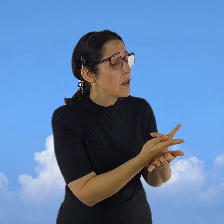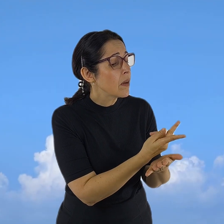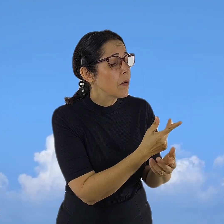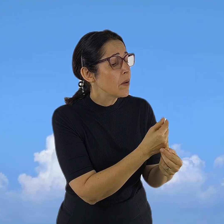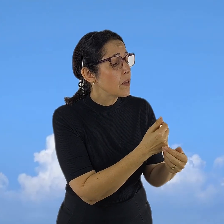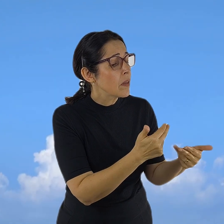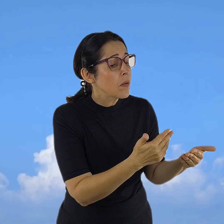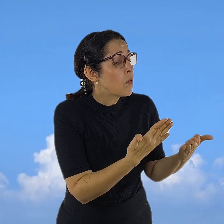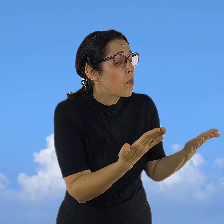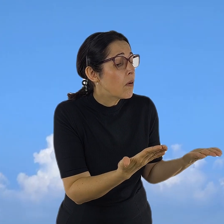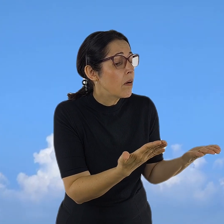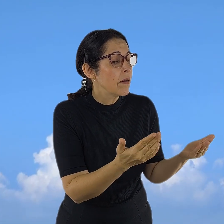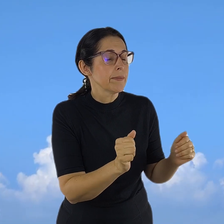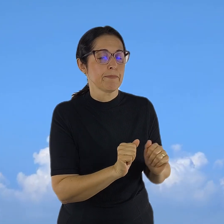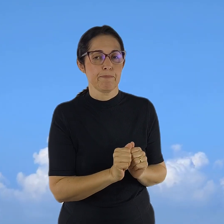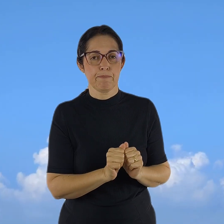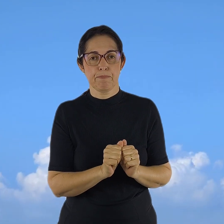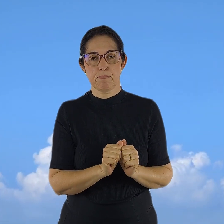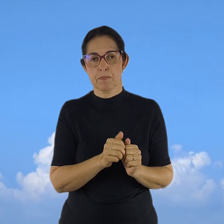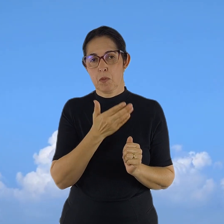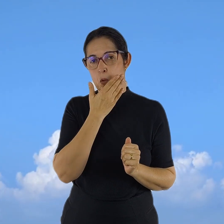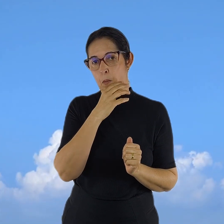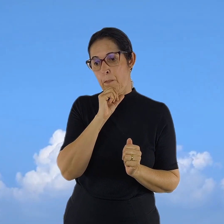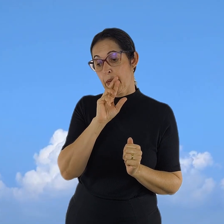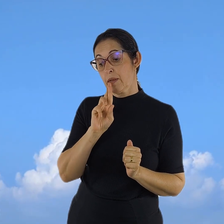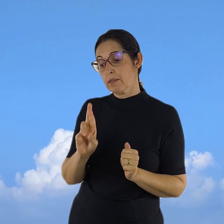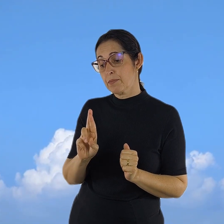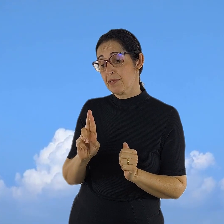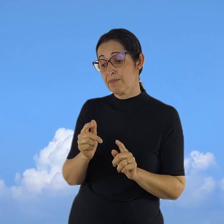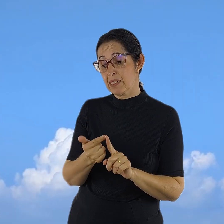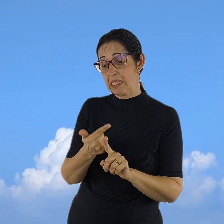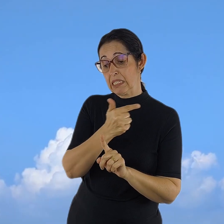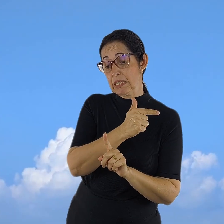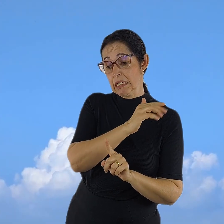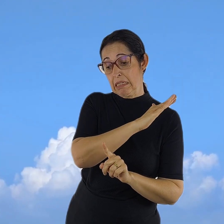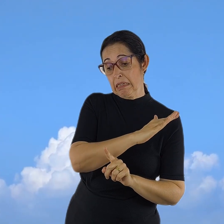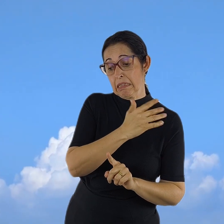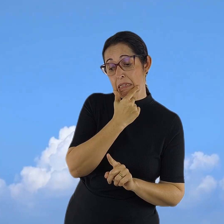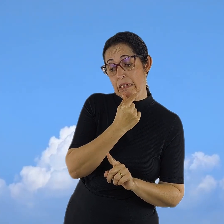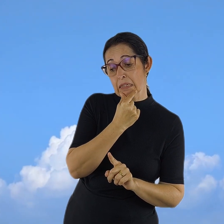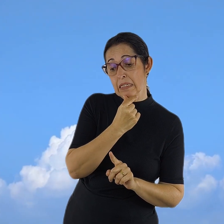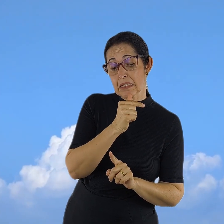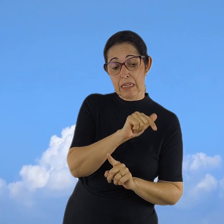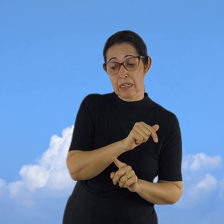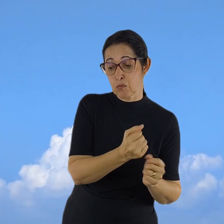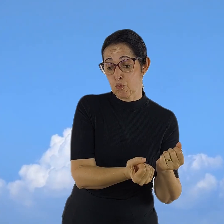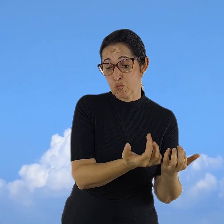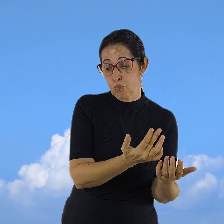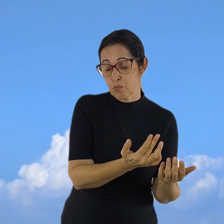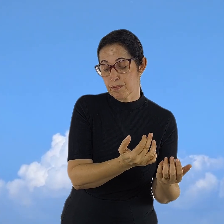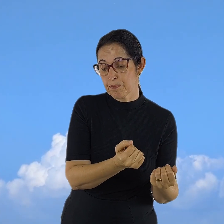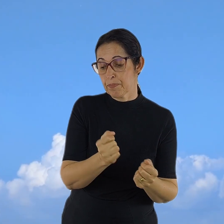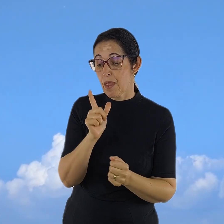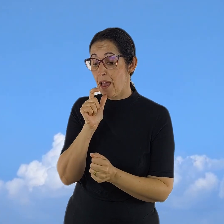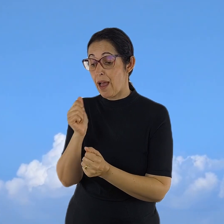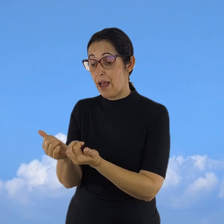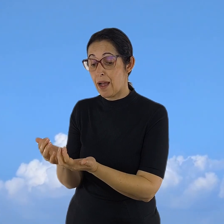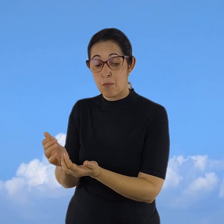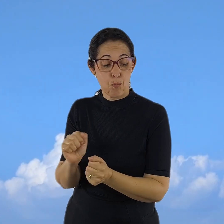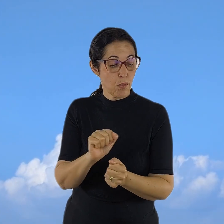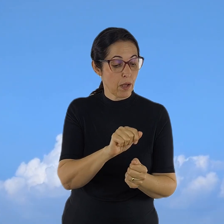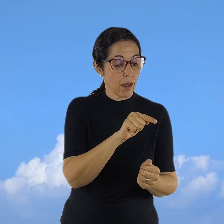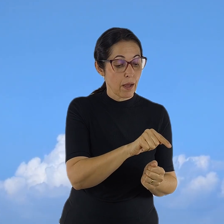E ele disse: desde a infância. E muitas vezes eu tenho lançado no fogo e na água